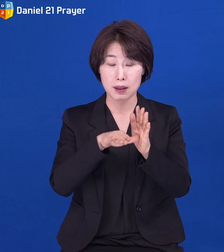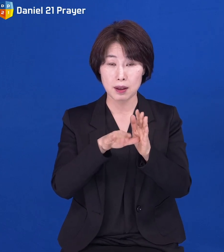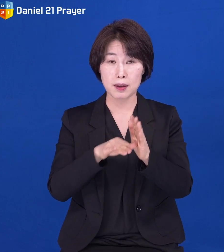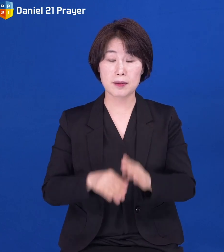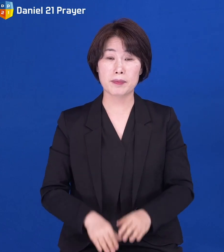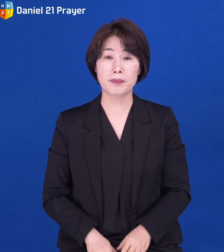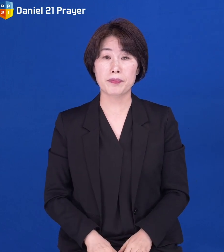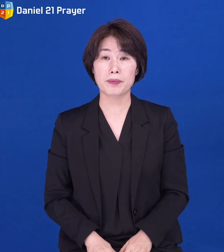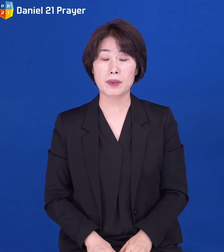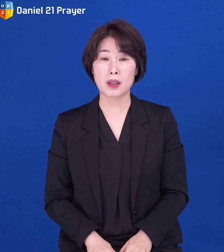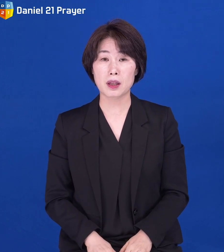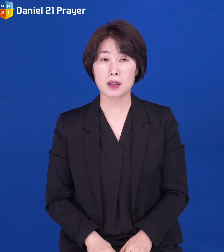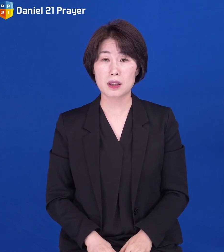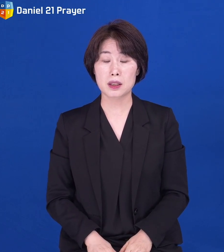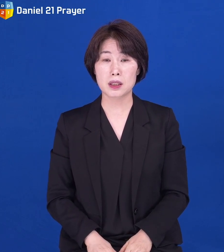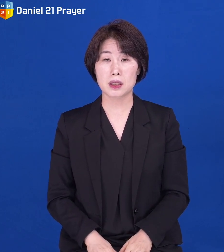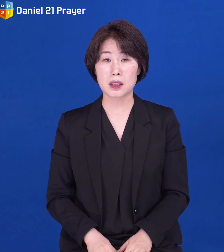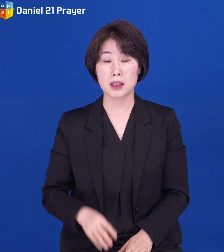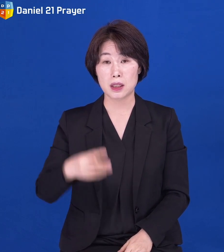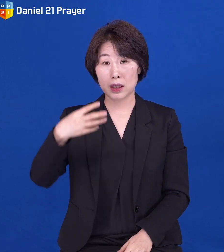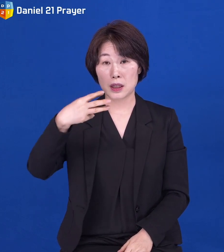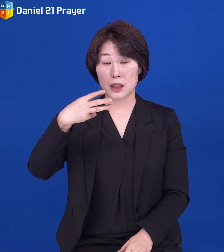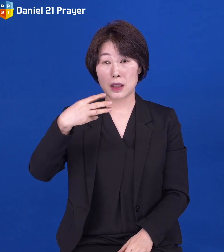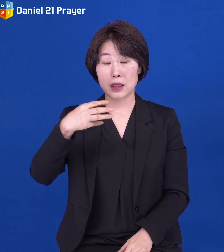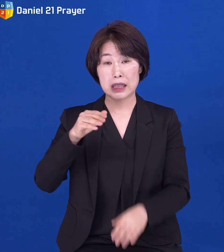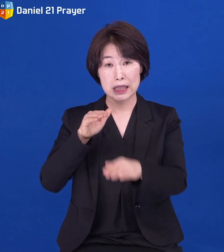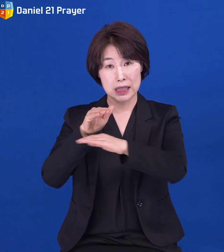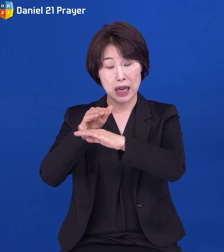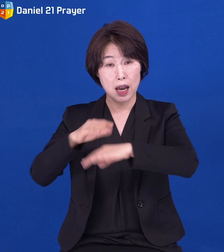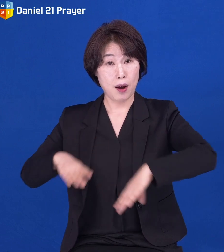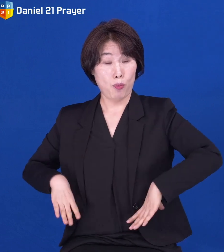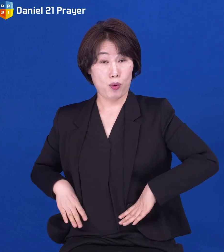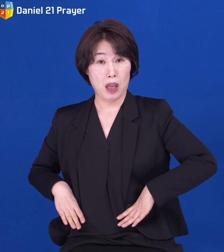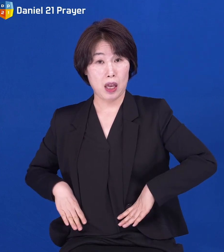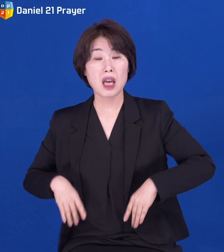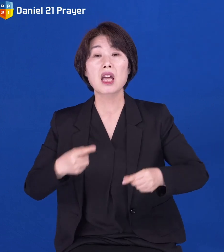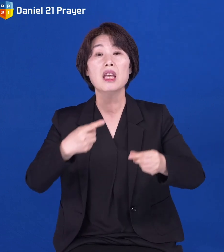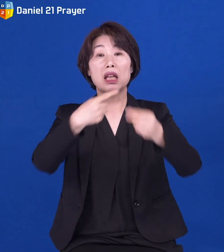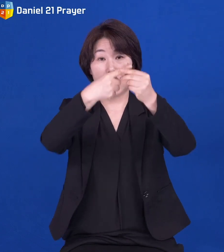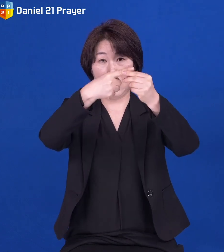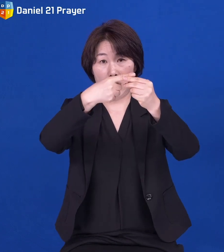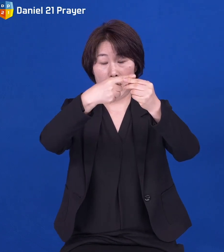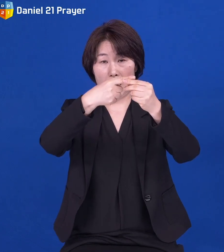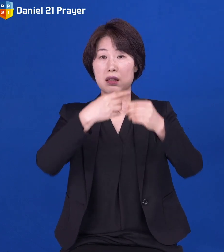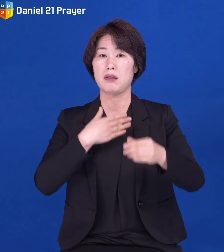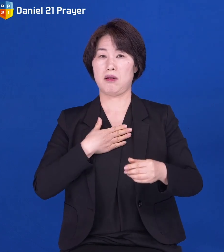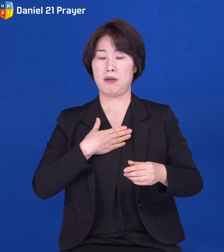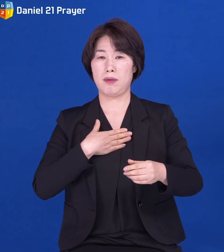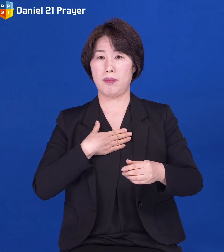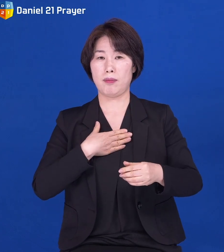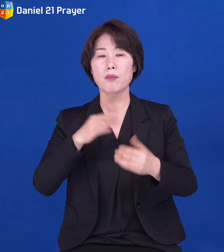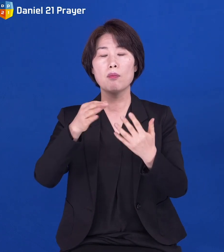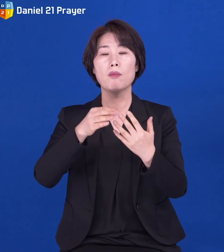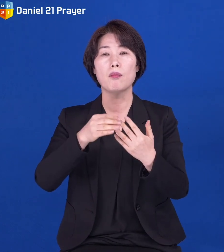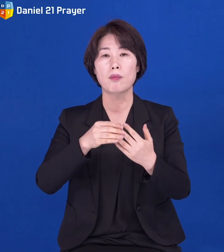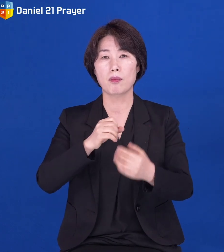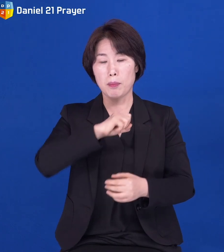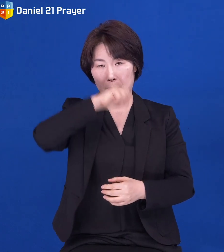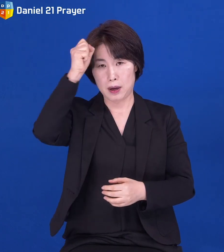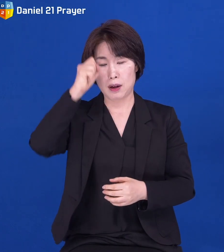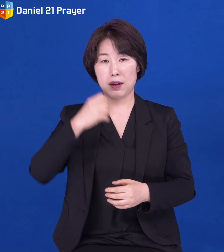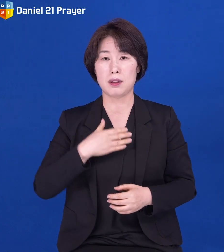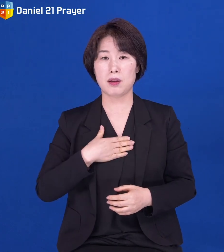무슨 레이싱 퀸 선발대회 같은 걸 했는데, 제가 거기서 1등이 된 거예요. 그래가지고 많은 소속사들한테 좀